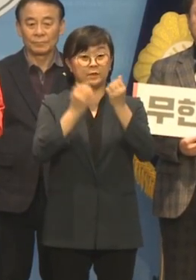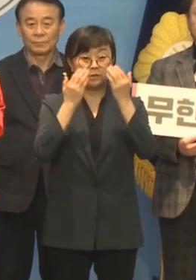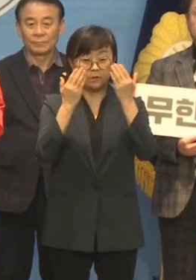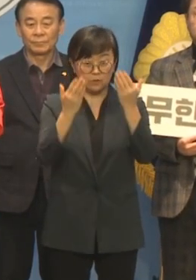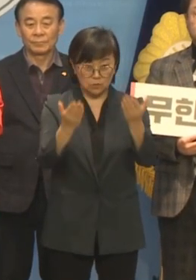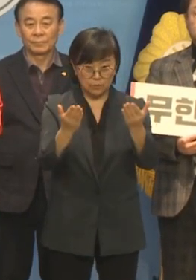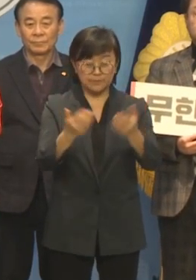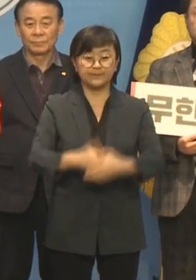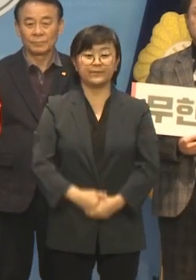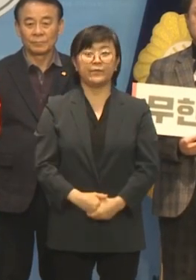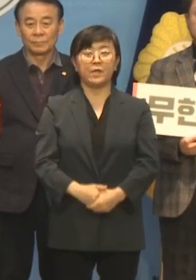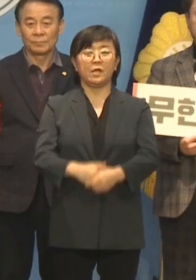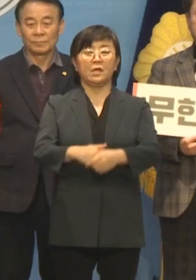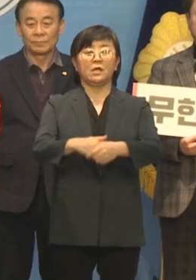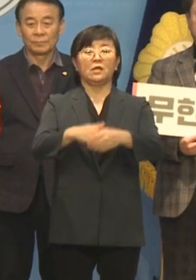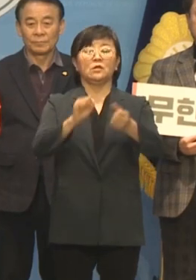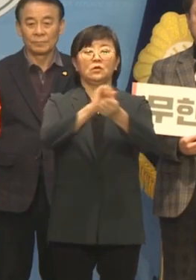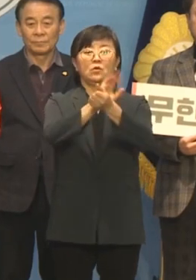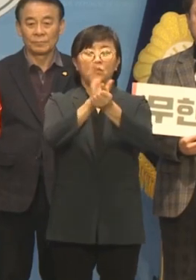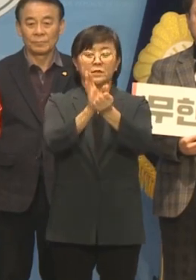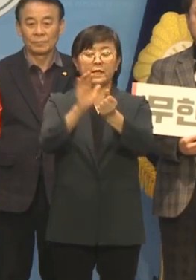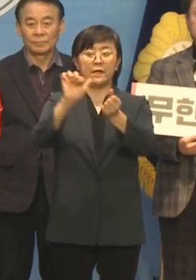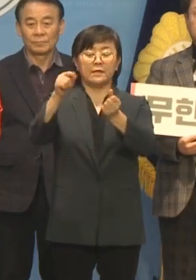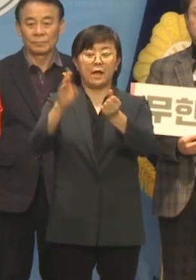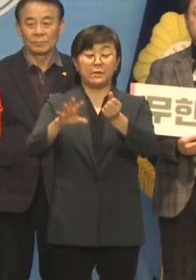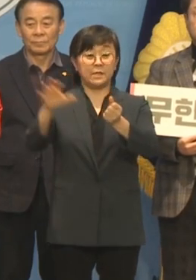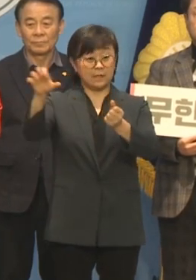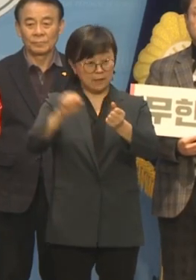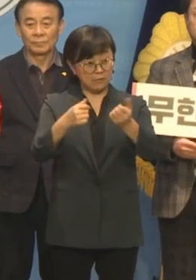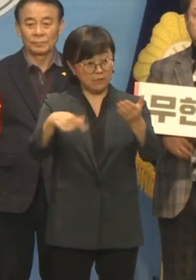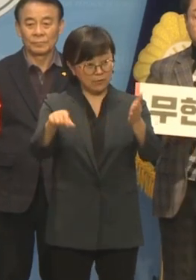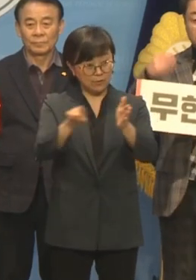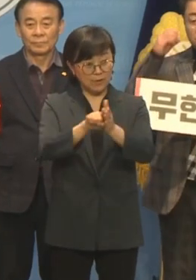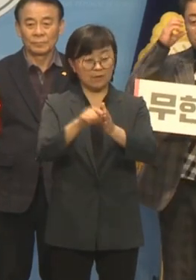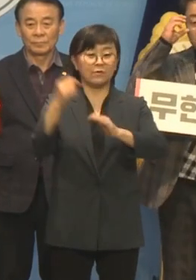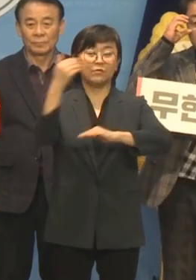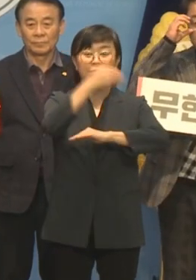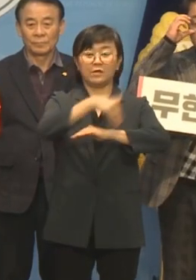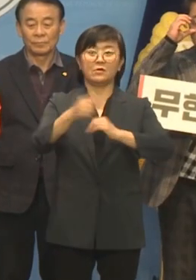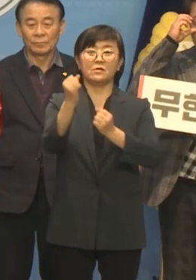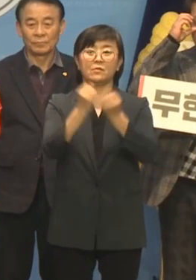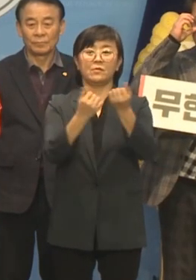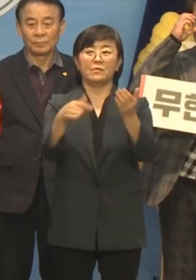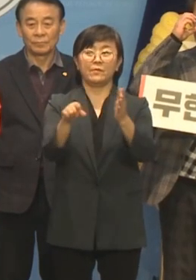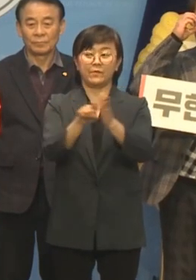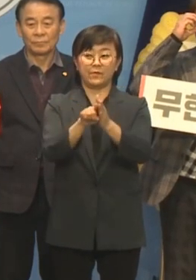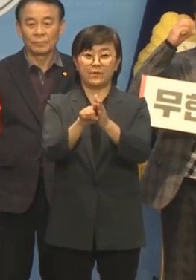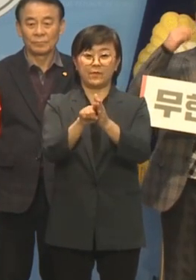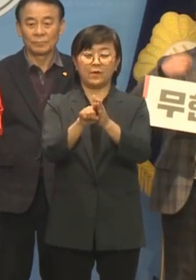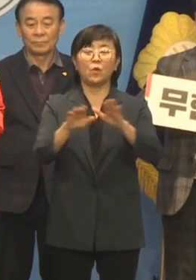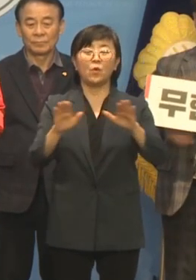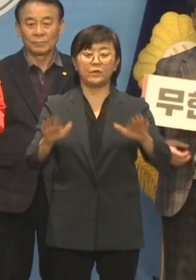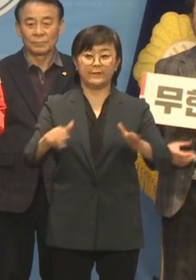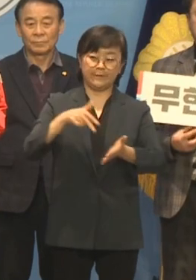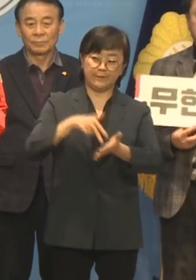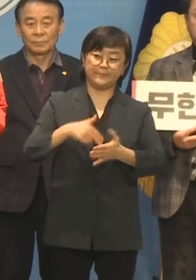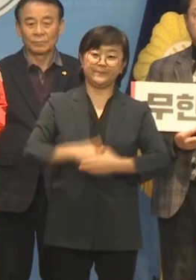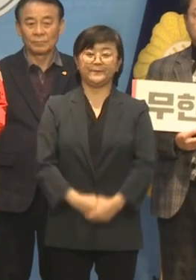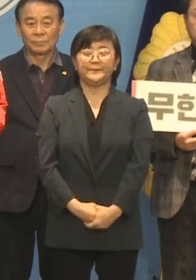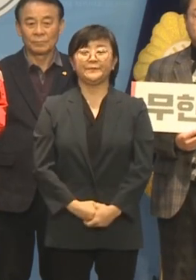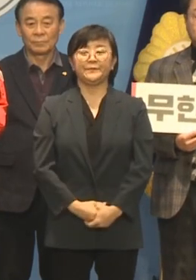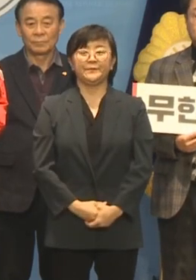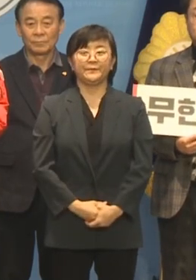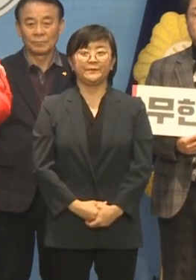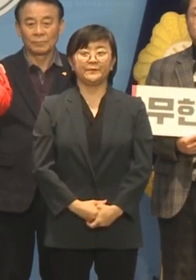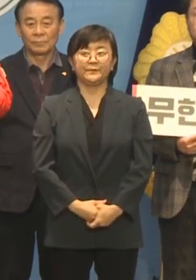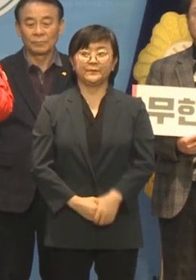또 동작갑을 탈환하는 전략을 말씀드리기 위해서 오늘 이 자리에 섰습니다.